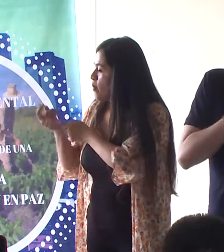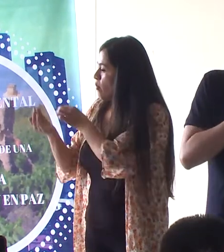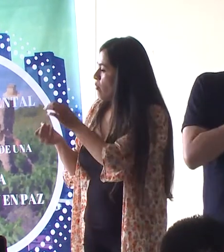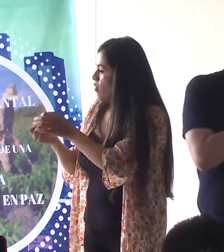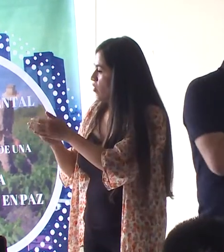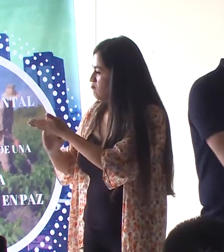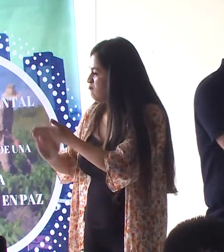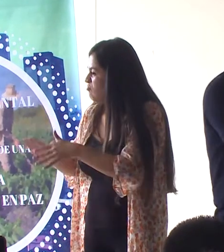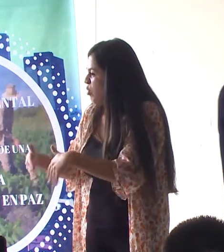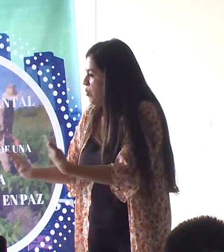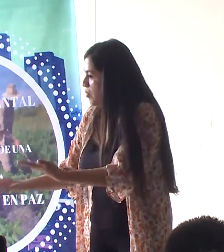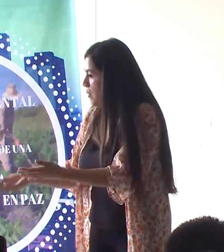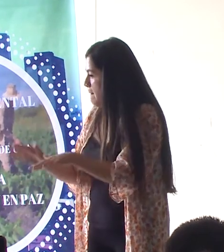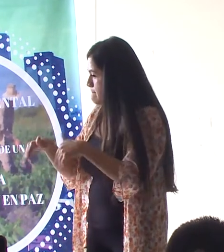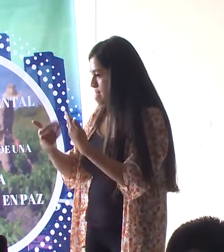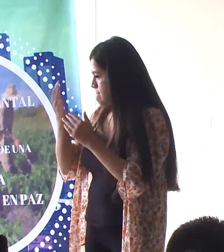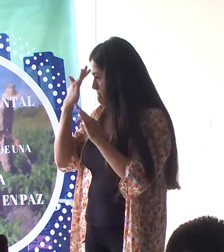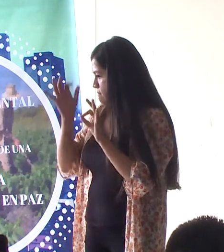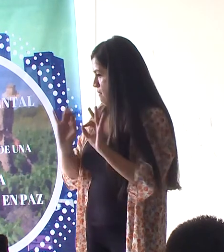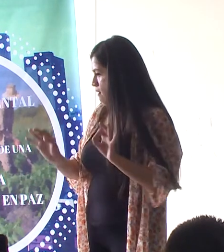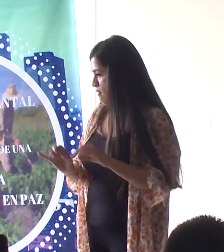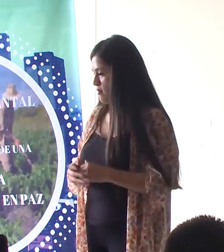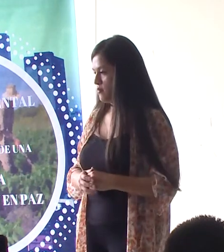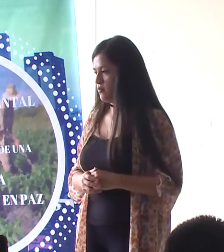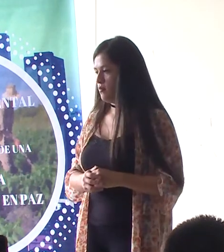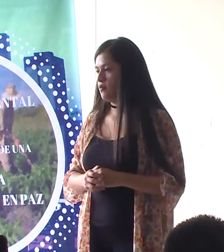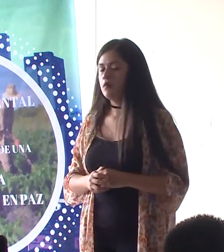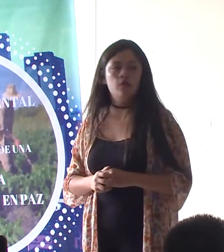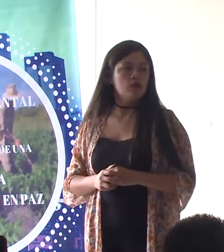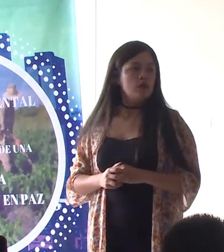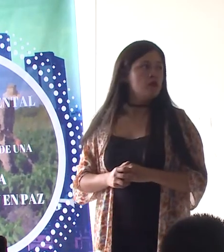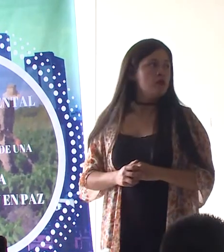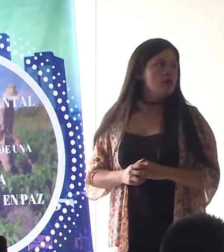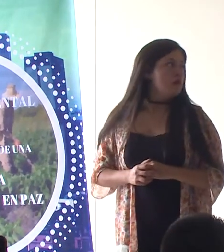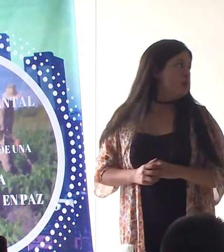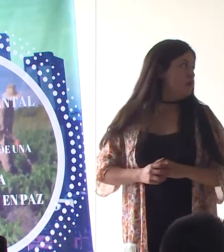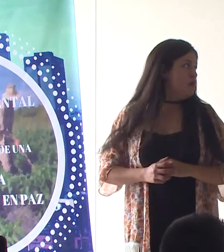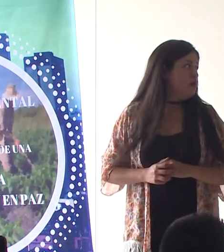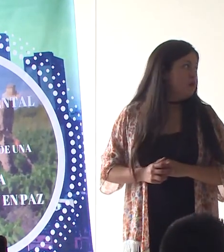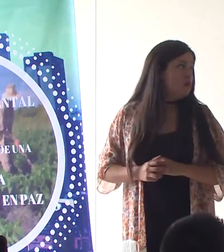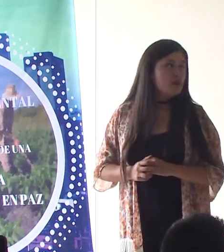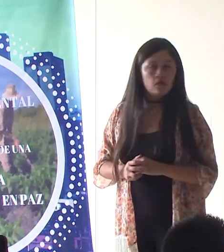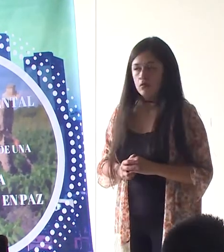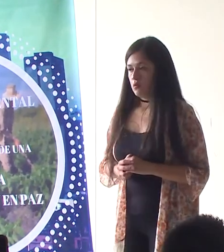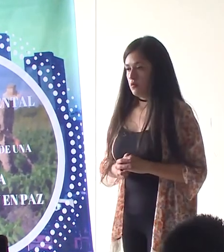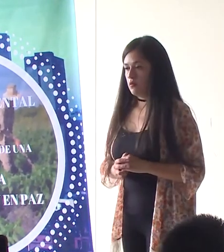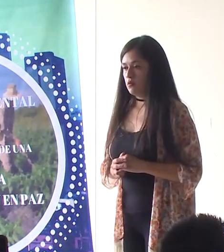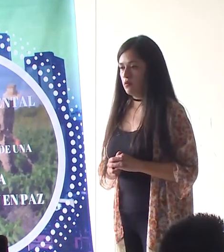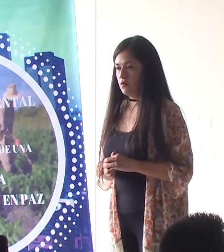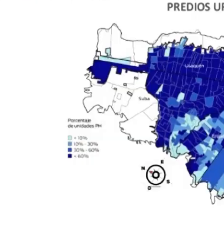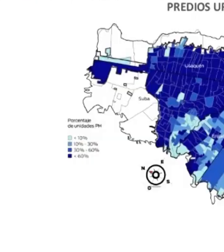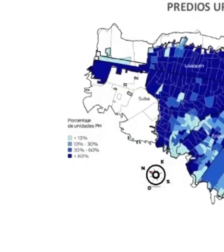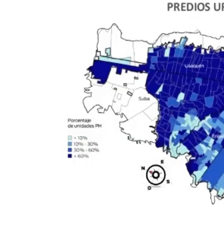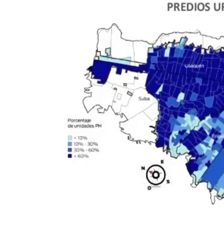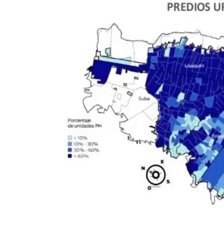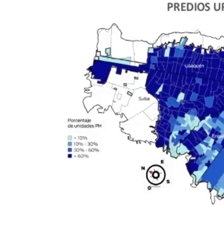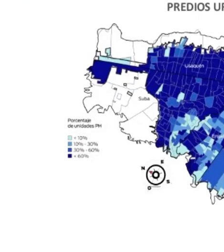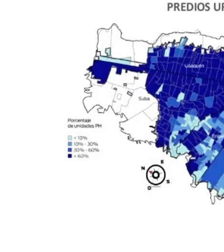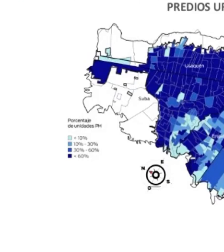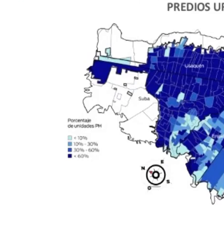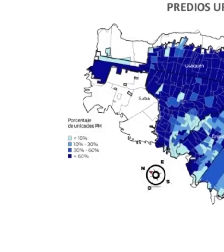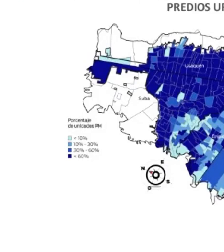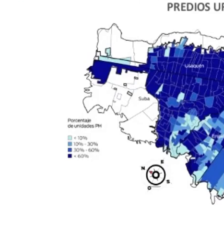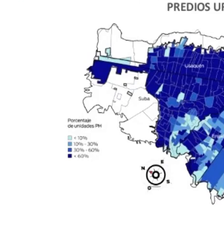estas cosas quisiera pues llevarlas un poco más a la ejemplificación por medio de estas de estos